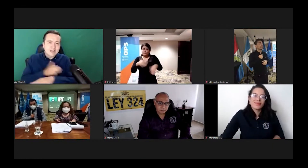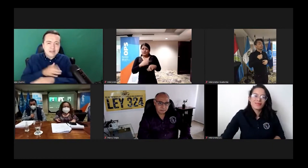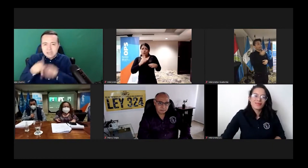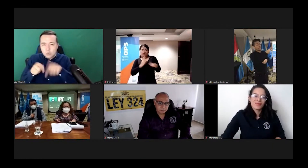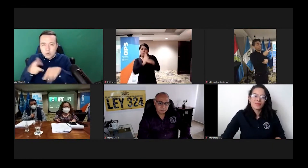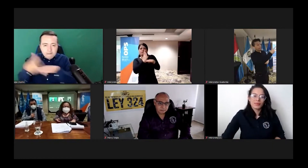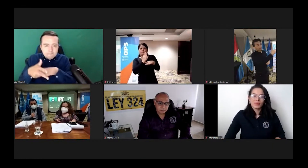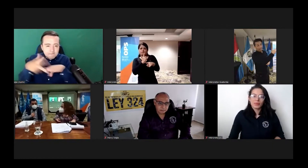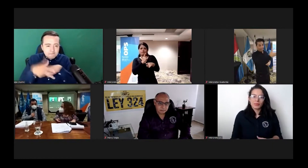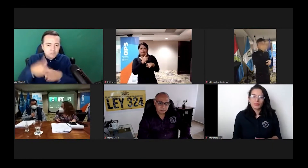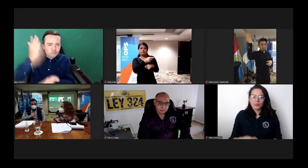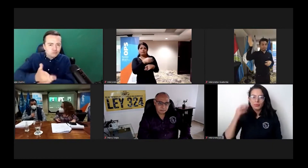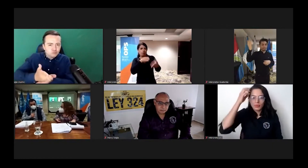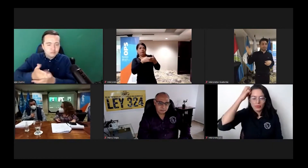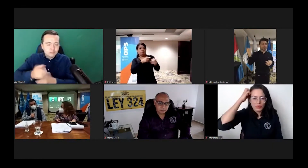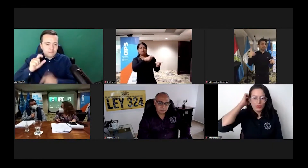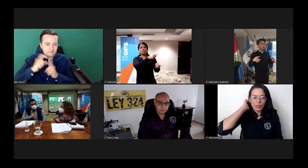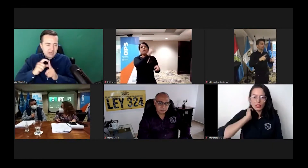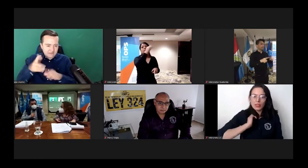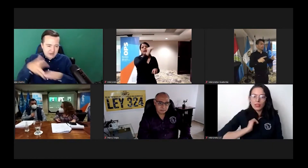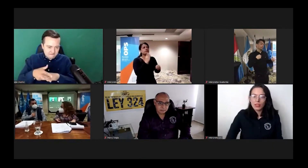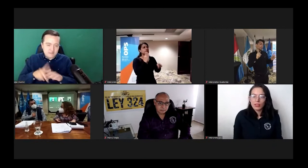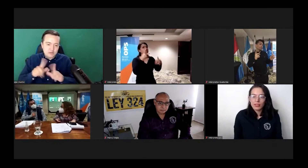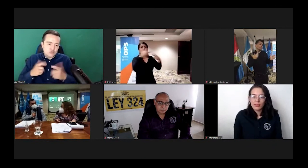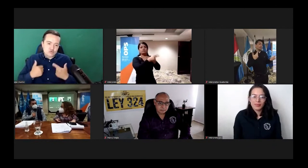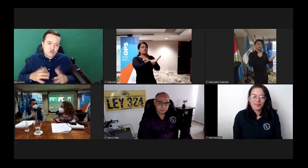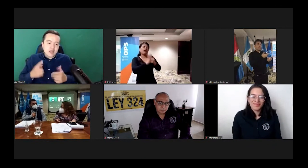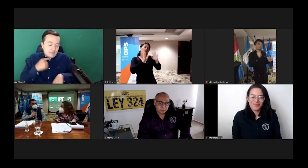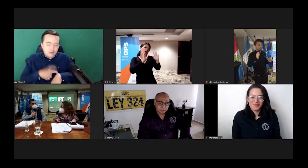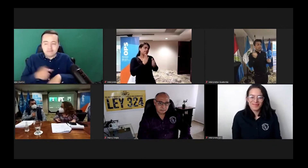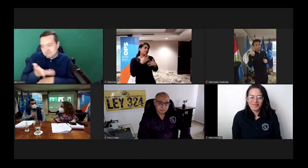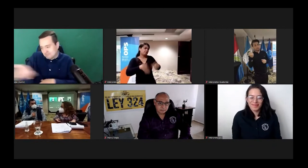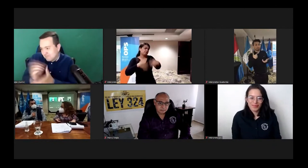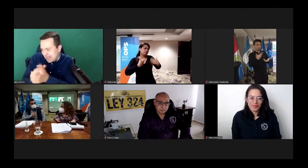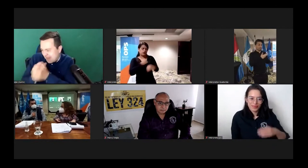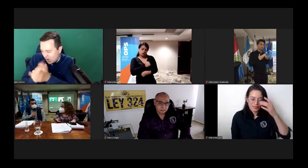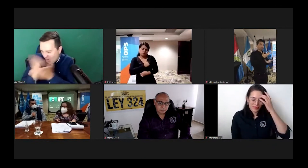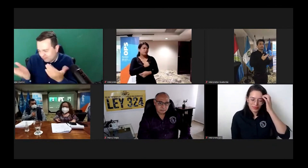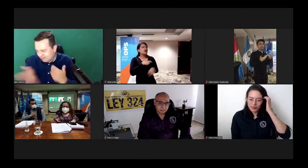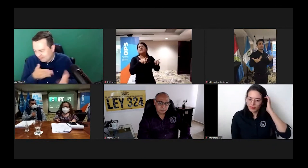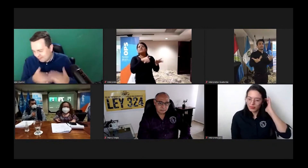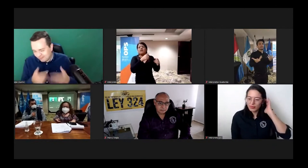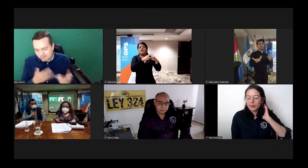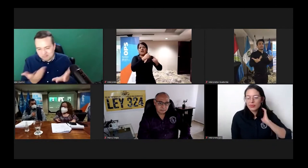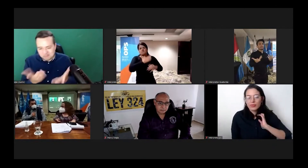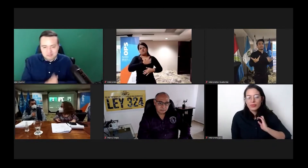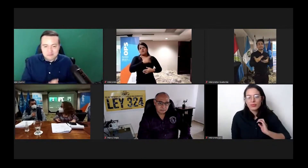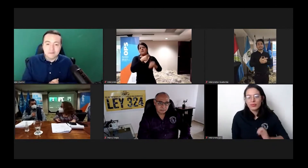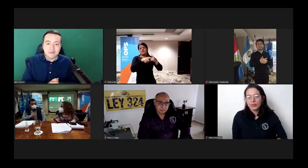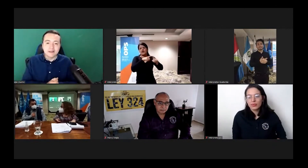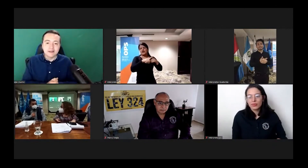palabras, pero realmente eso yo no quería, pero igual somos amigos. Y es la otra